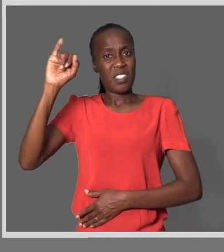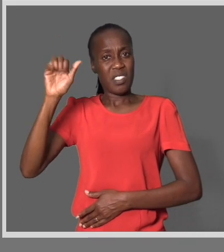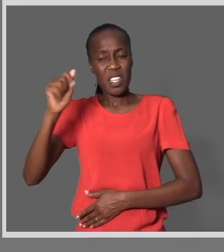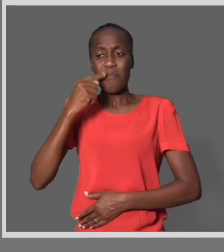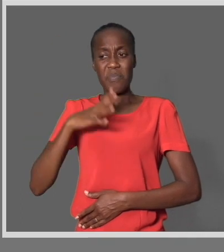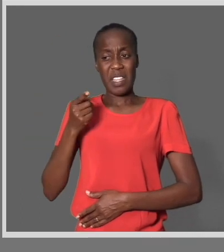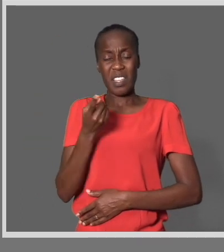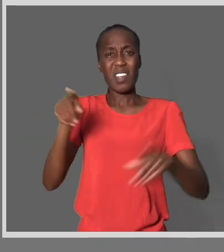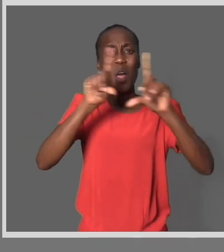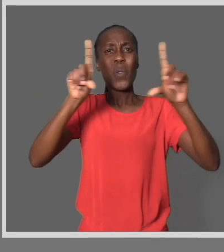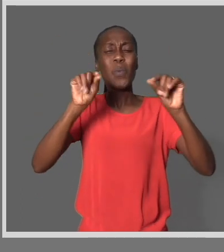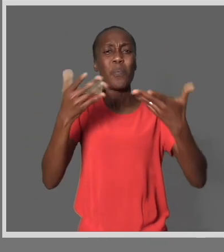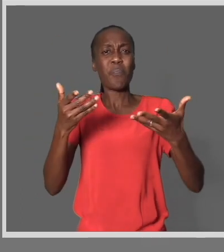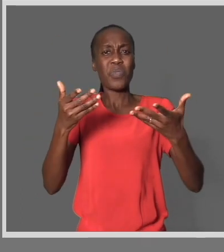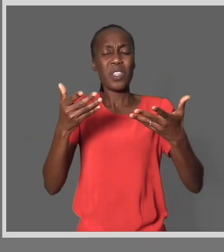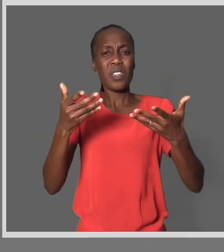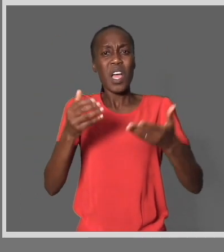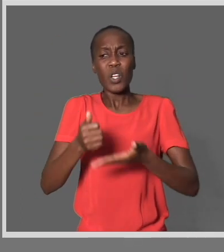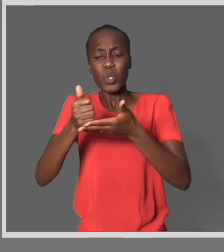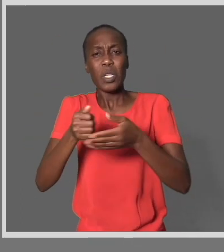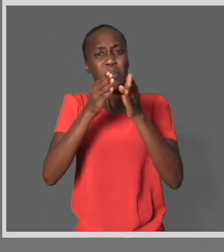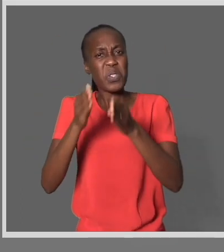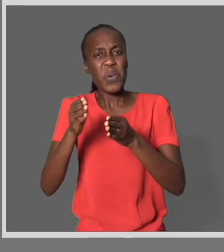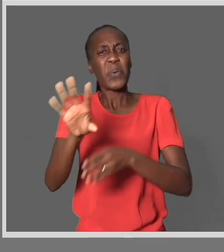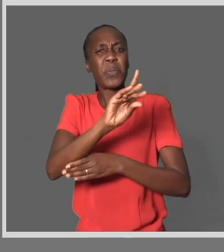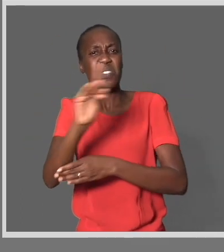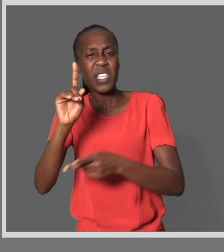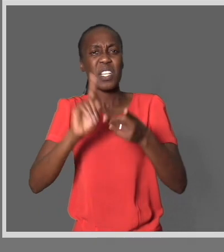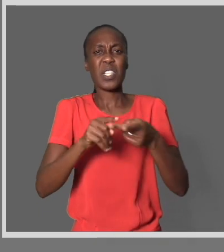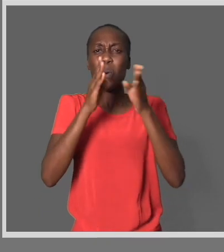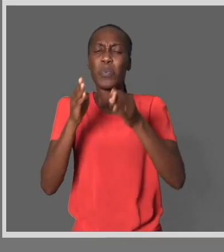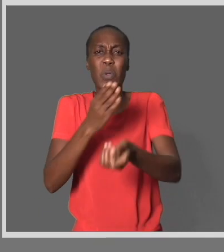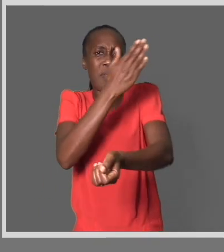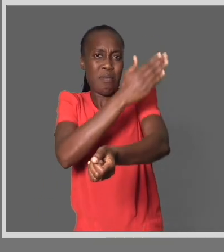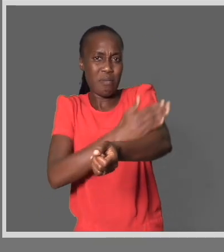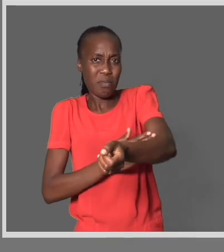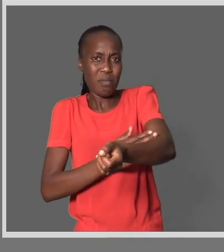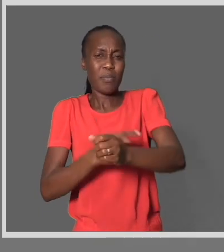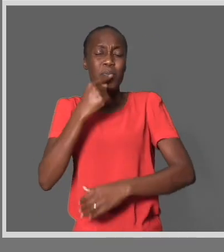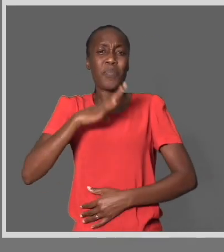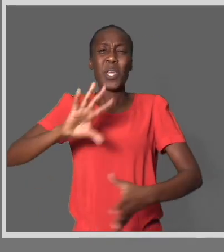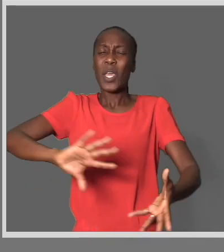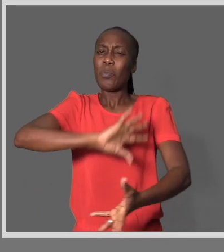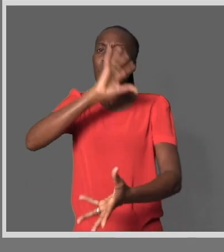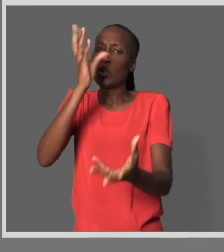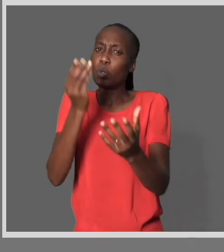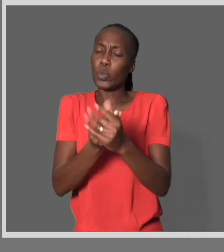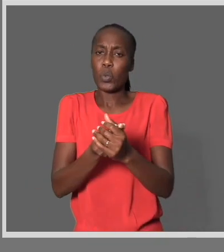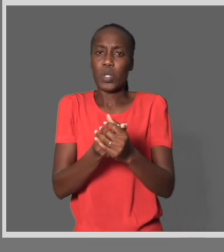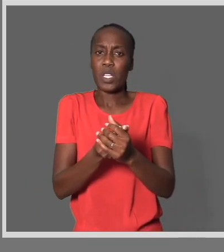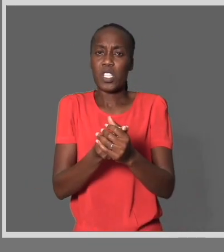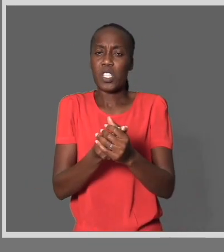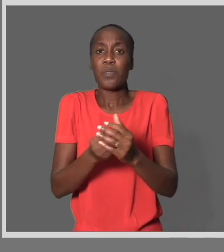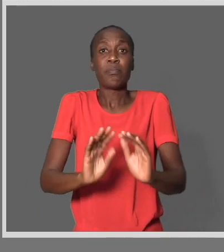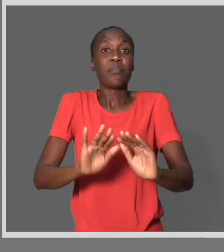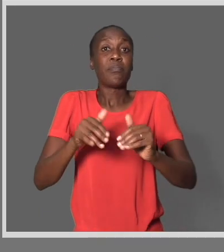profissão que trata de deficiência ou amputações de prótese e tal. Mas ela estabiliza o